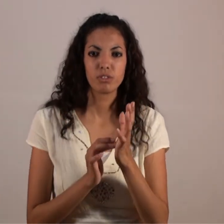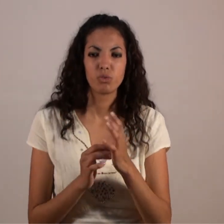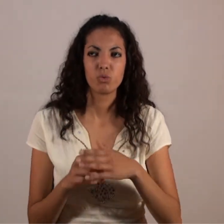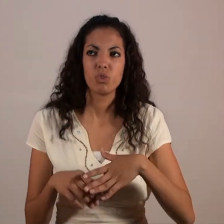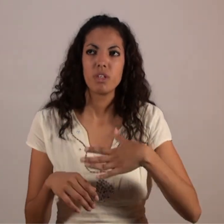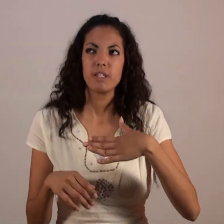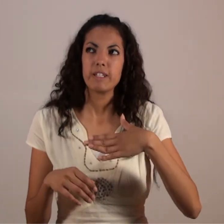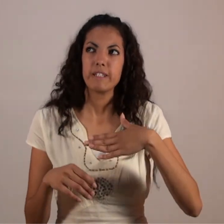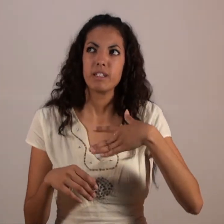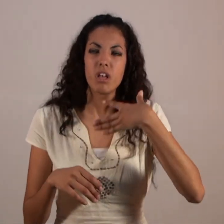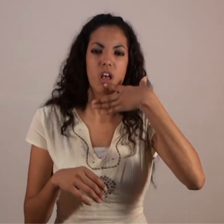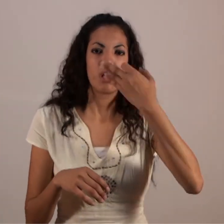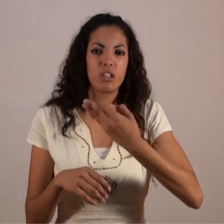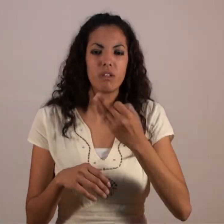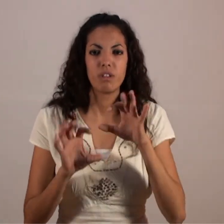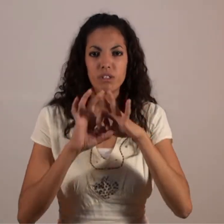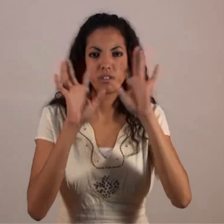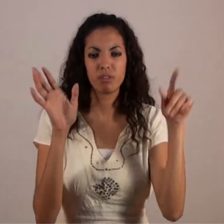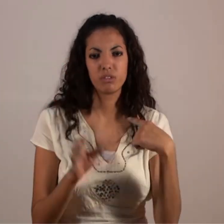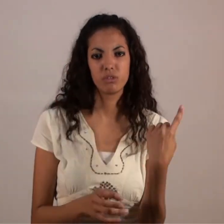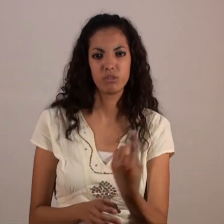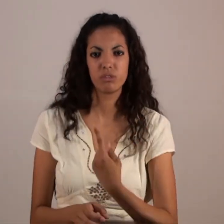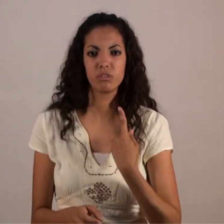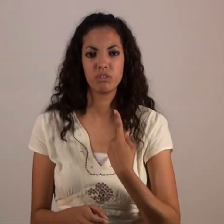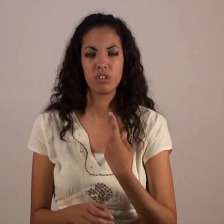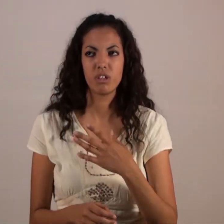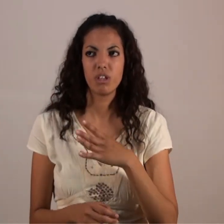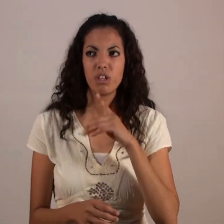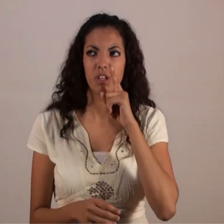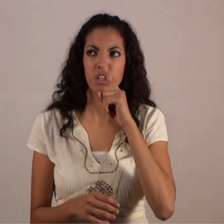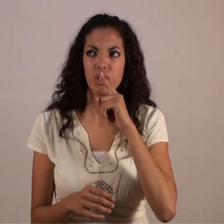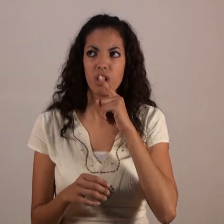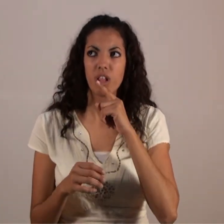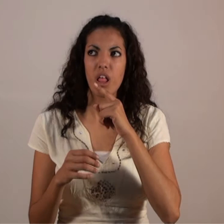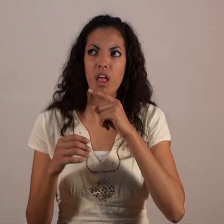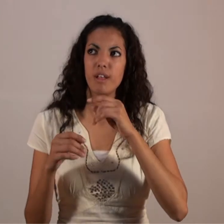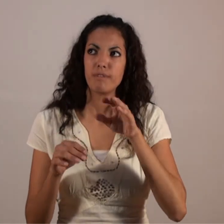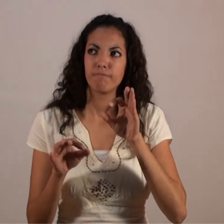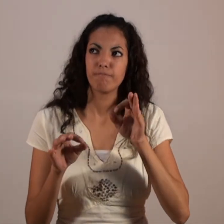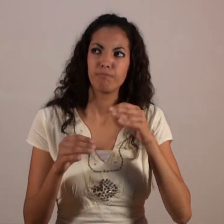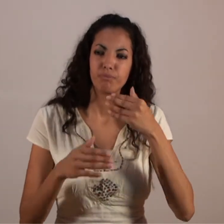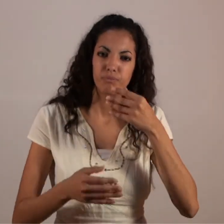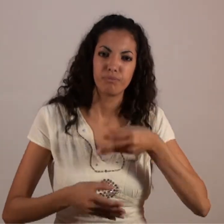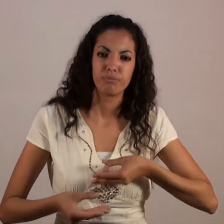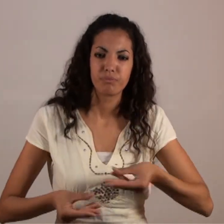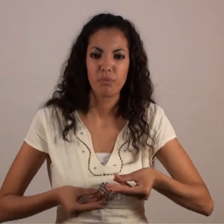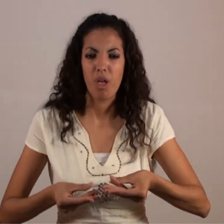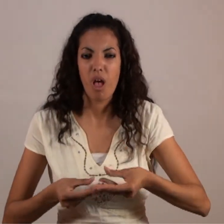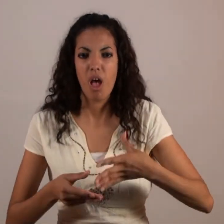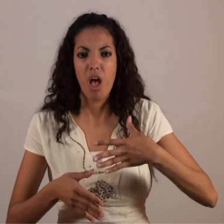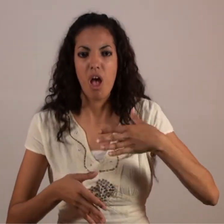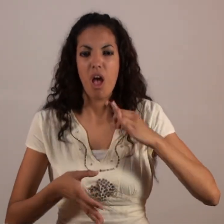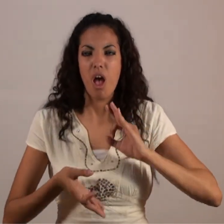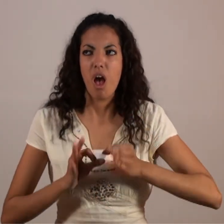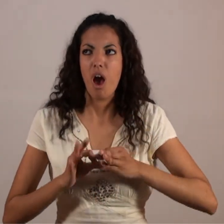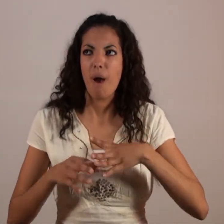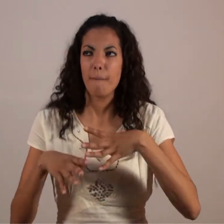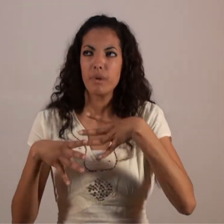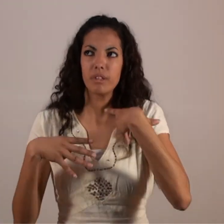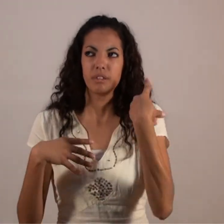y beneficios de su sacrificio y de su sangre. Con Él de nuestro lado, no tenemos nada que temer. ¿Cómo